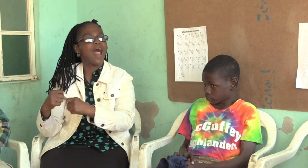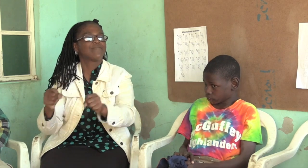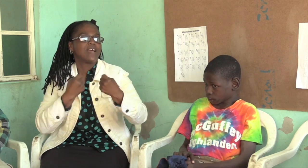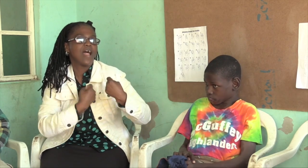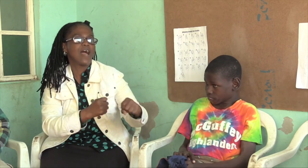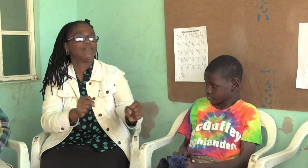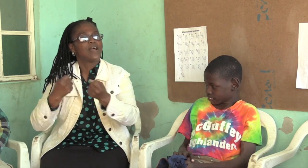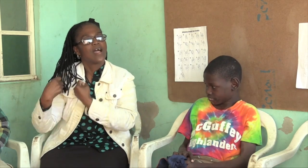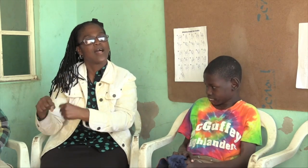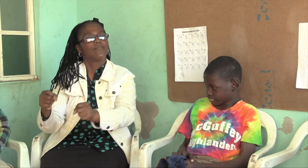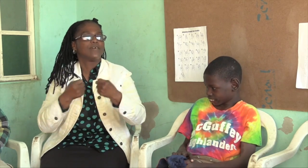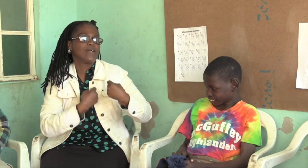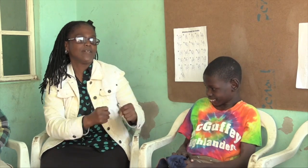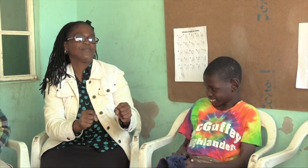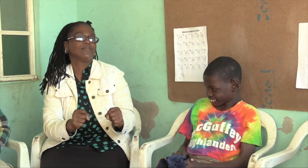Música